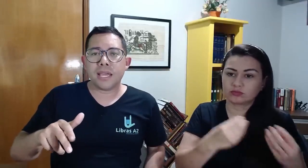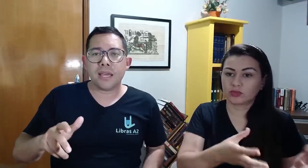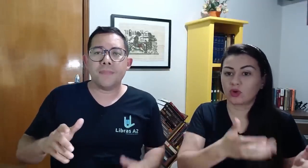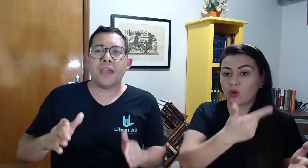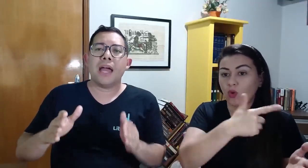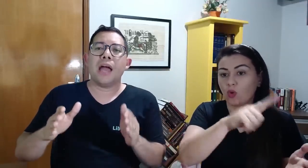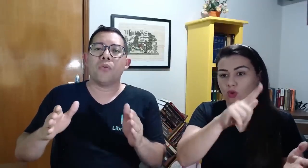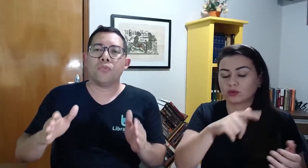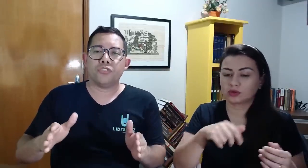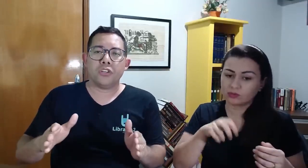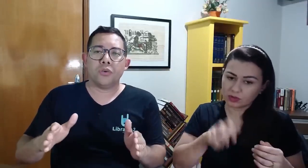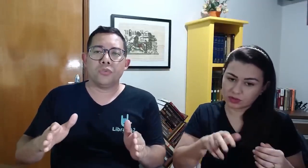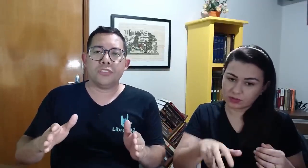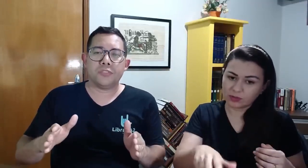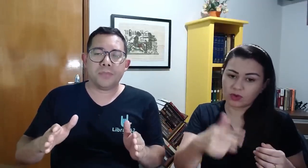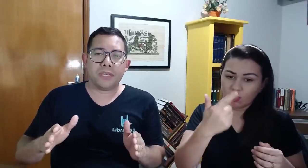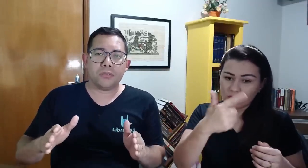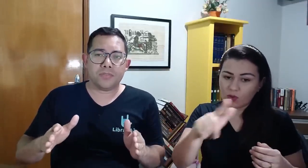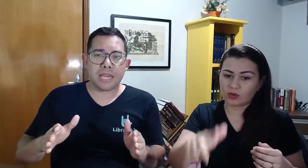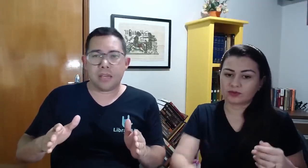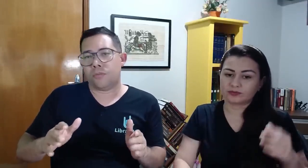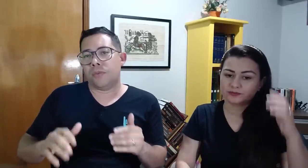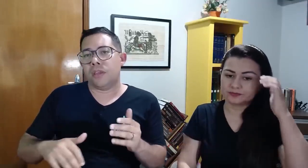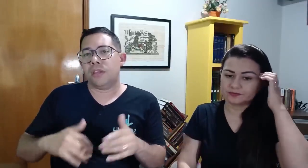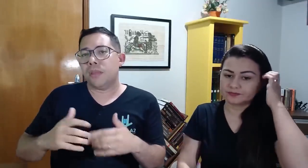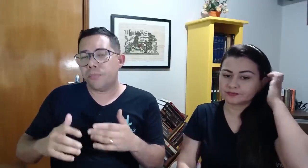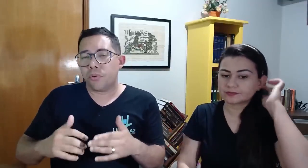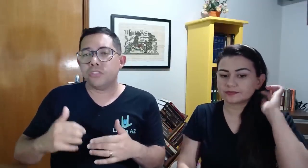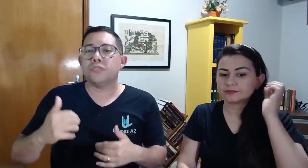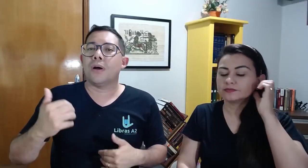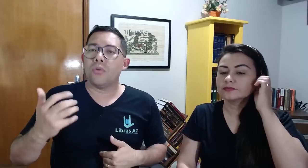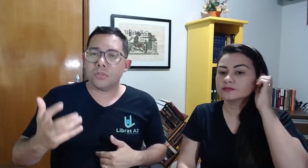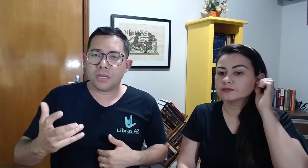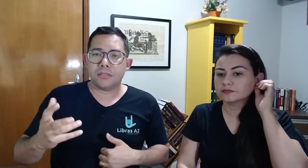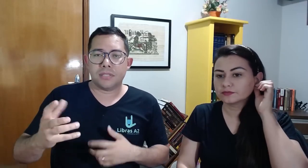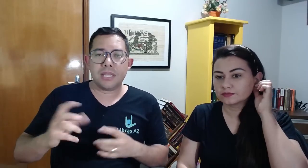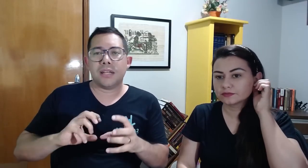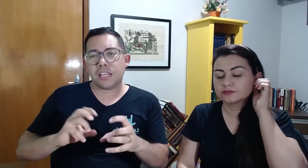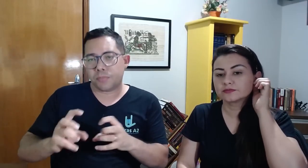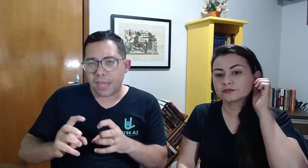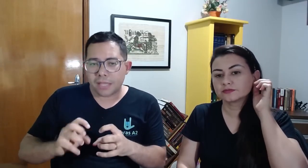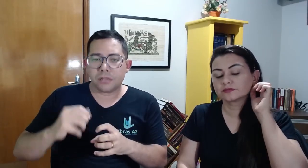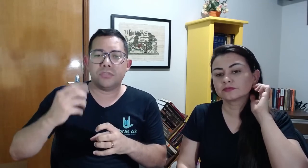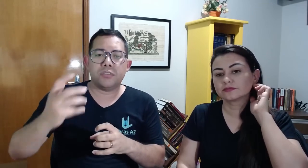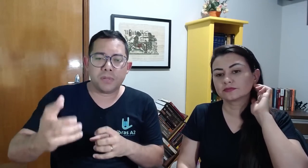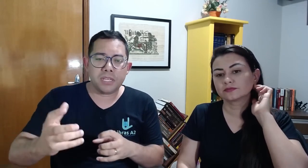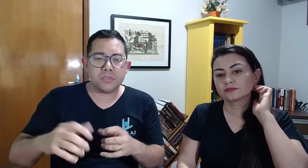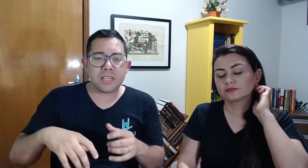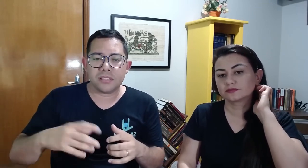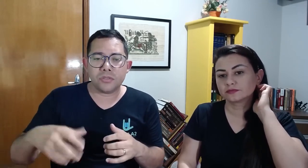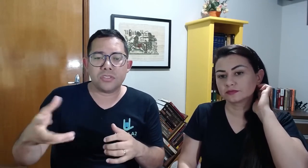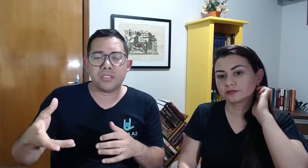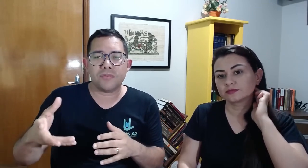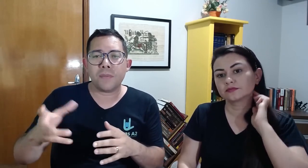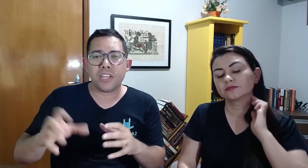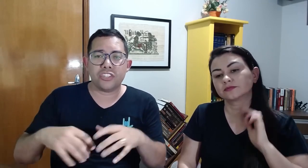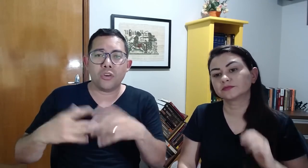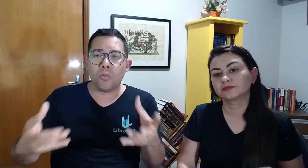terra aonde os espinhos vieram. E depois, numa outra cena, né, as pedras, os espinhos e assim sucessivamente. Chegou um